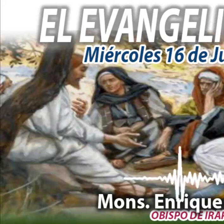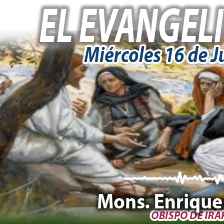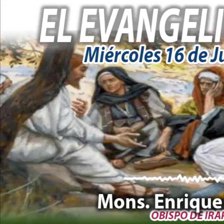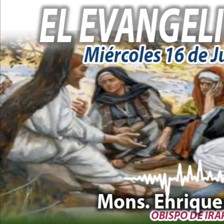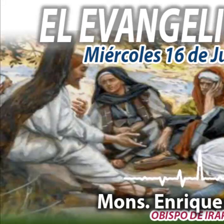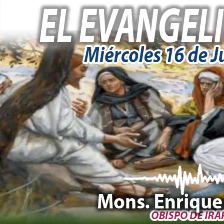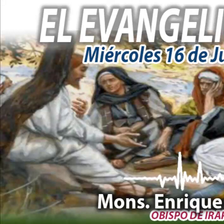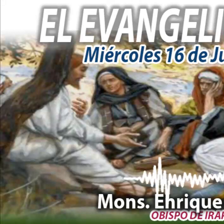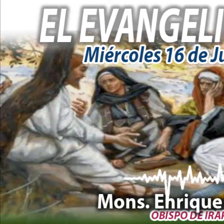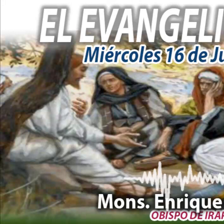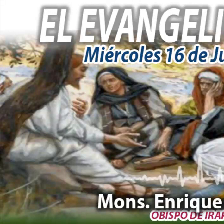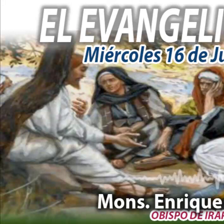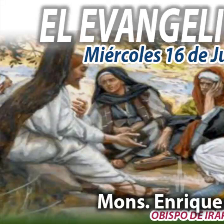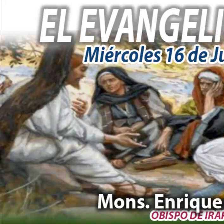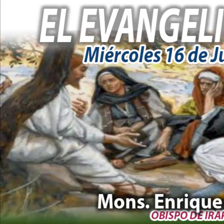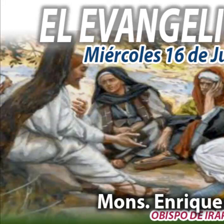de esperanza.